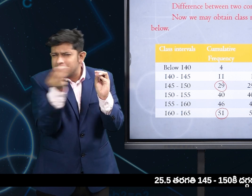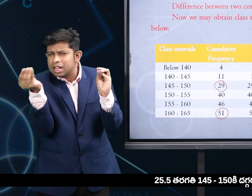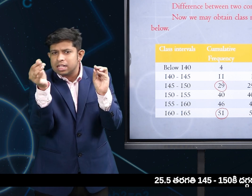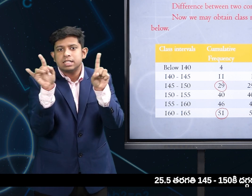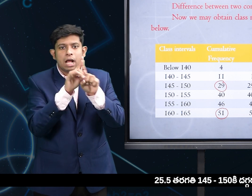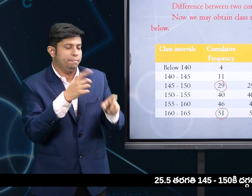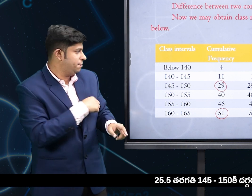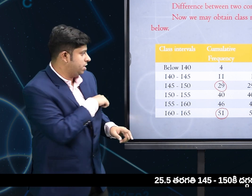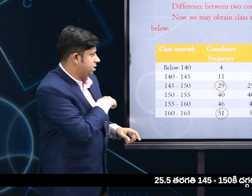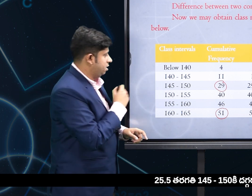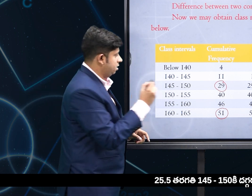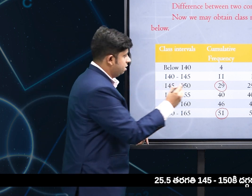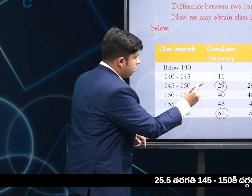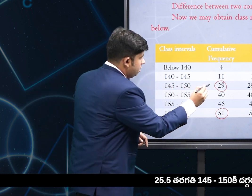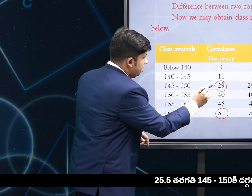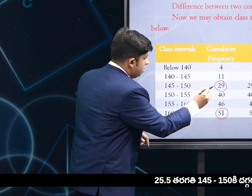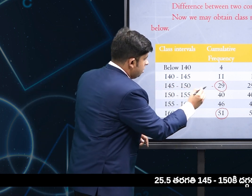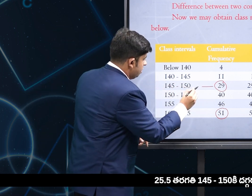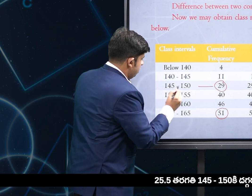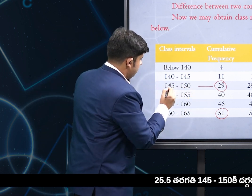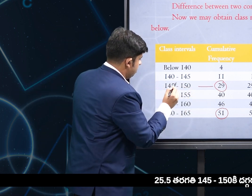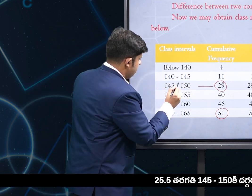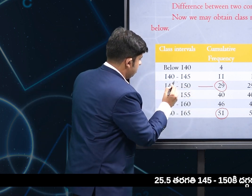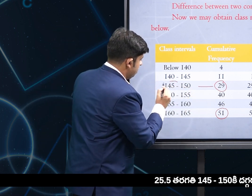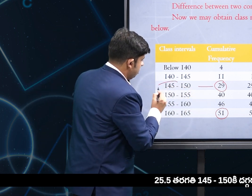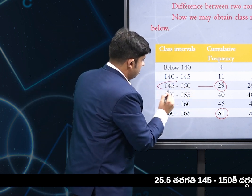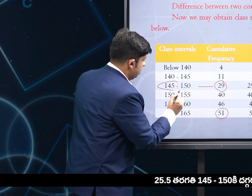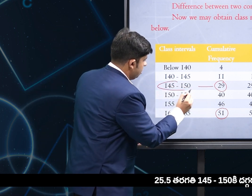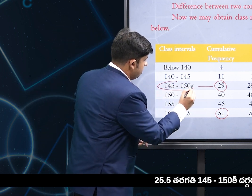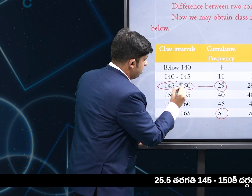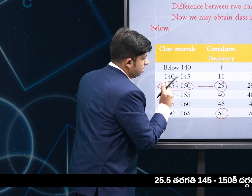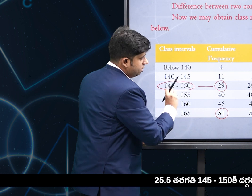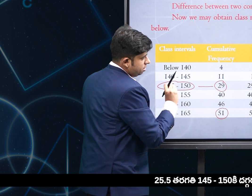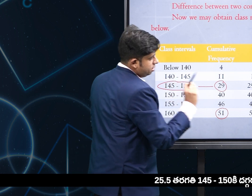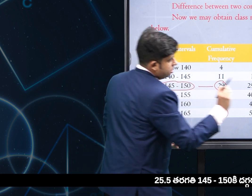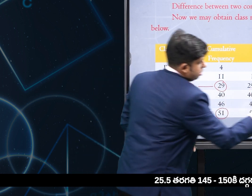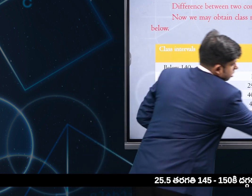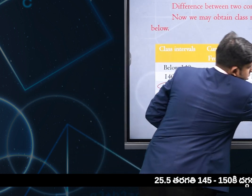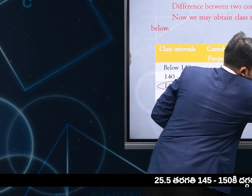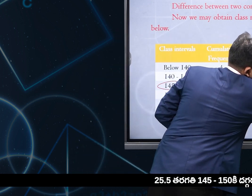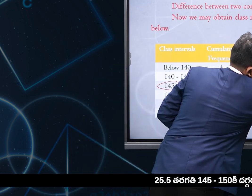25.5 తరగతి 145 నుండి 150కి దగ్గరగా ఉంటుంది.